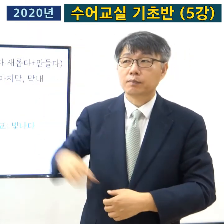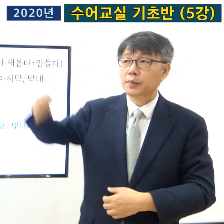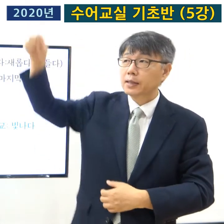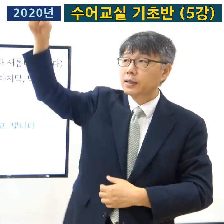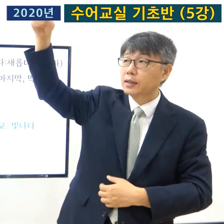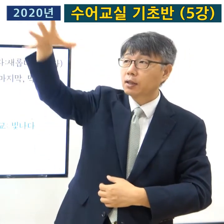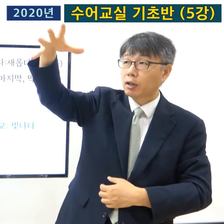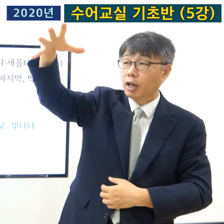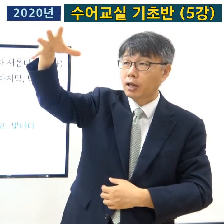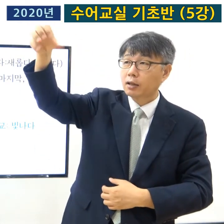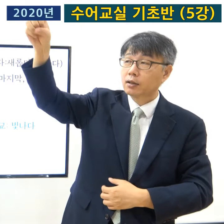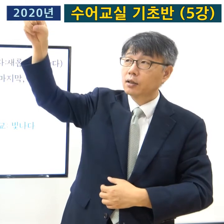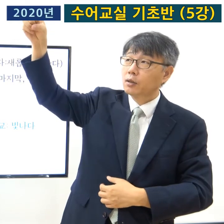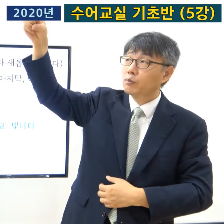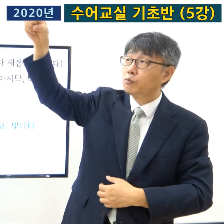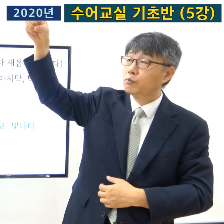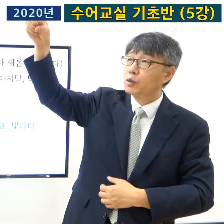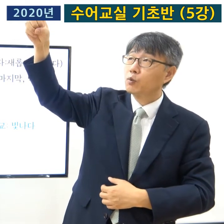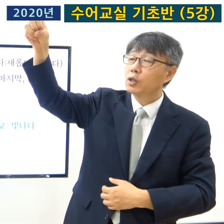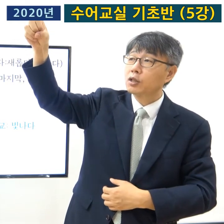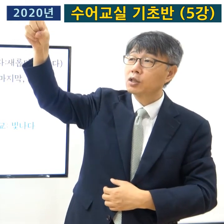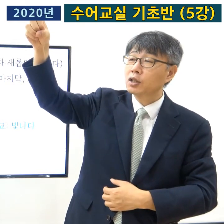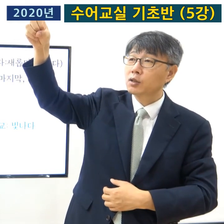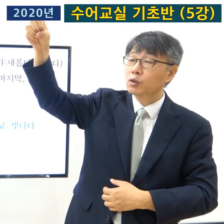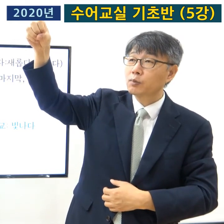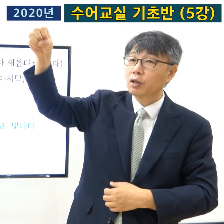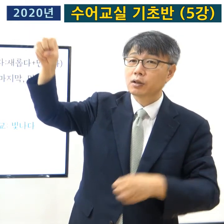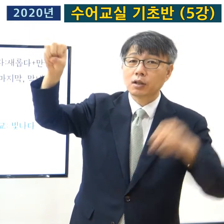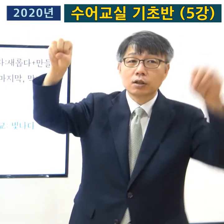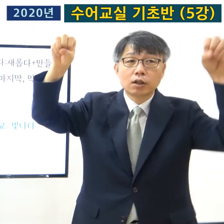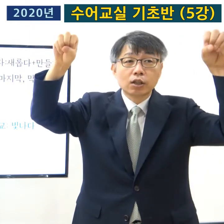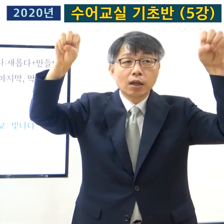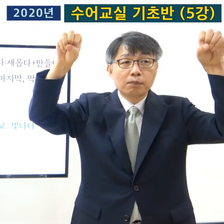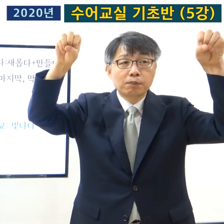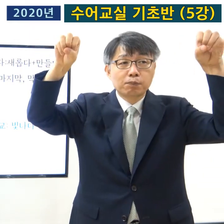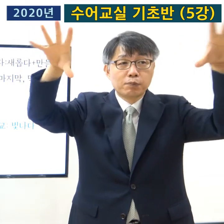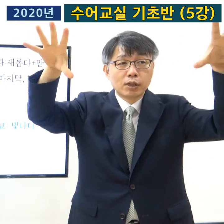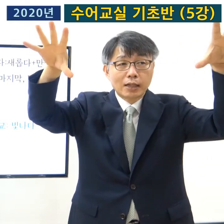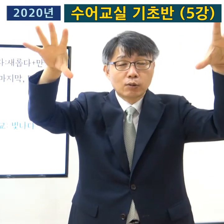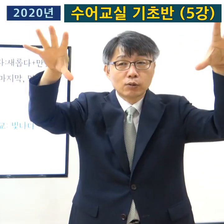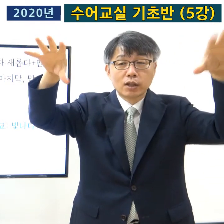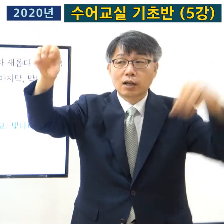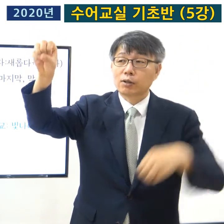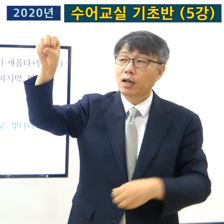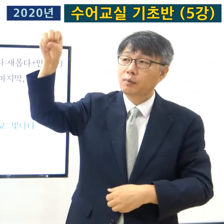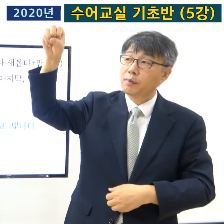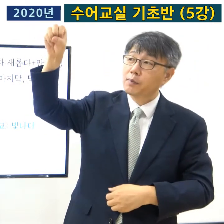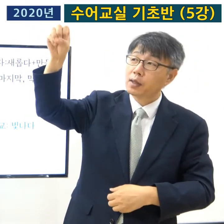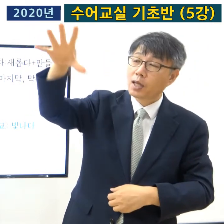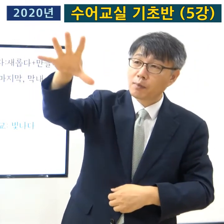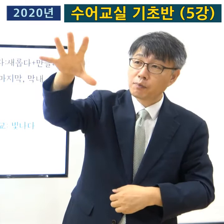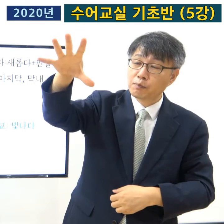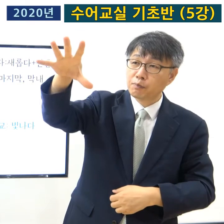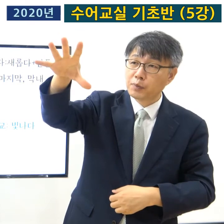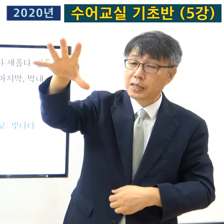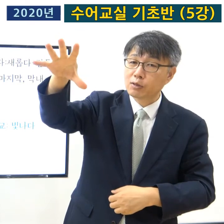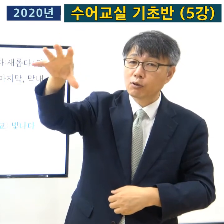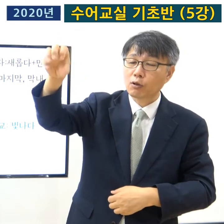빛 이렇게. 우리 전기로 치면 전기에 불이 딱 들어오는 거라고 생각하면 이게 빛이고요.